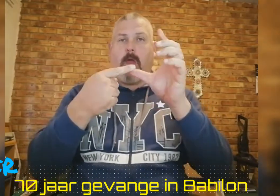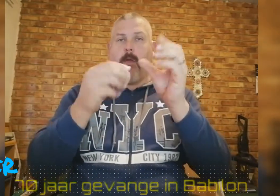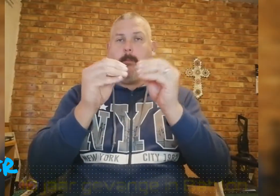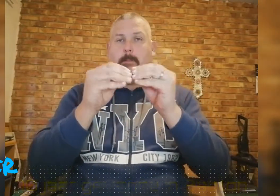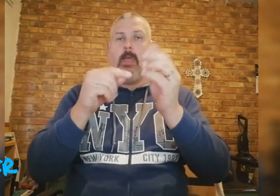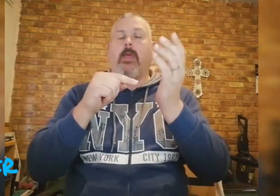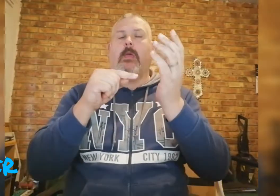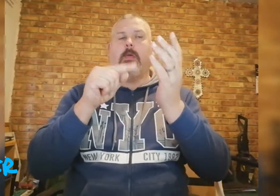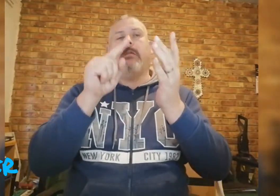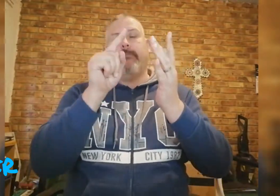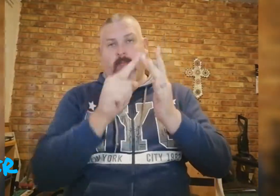aan.